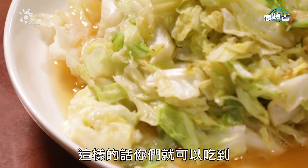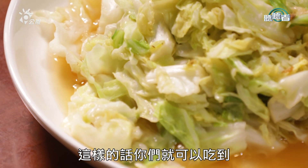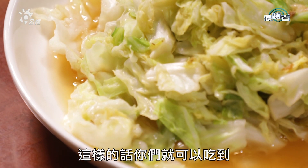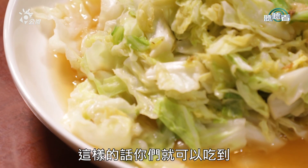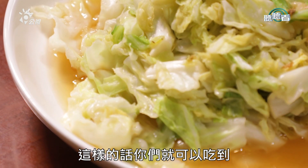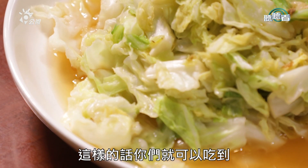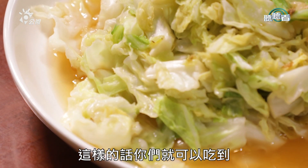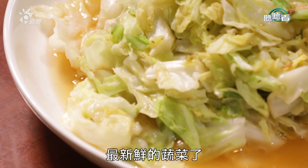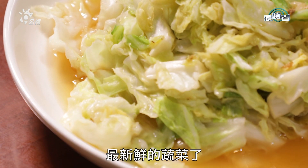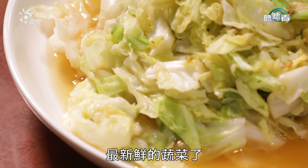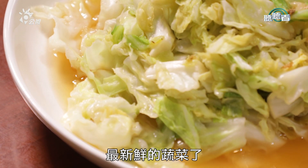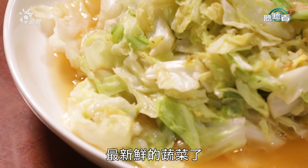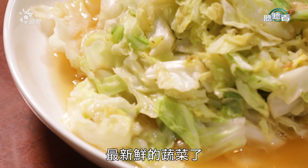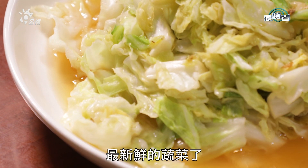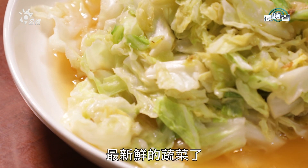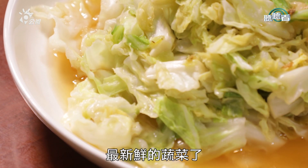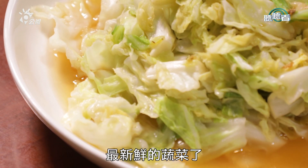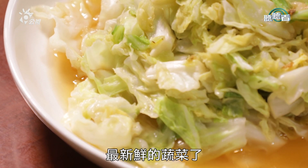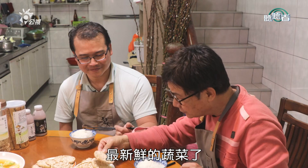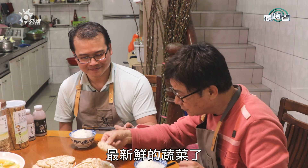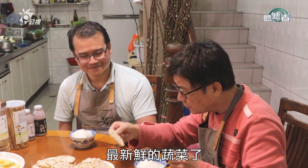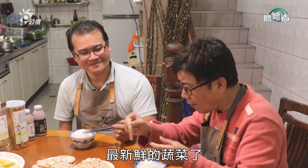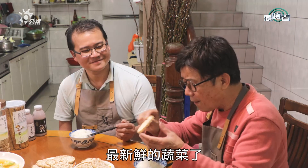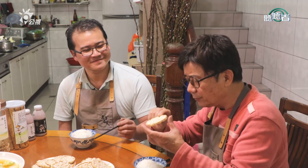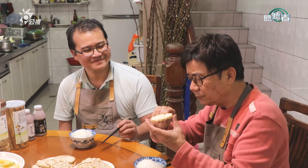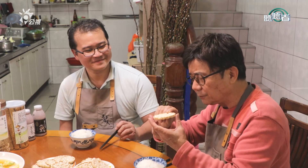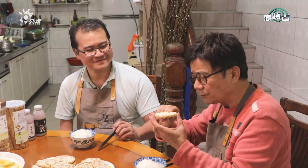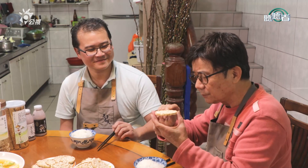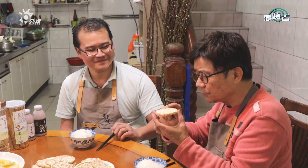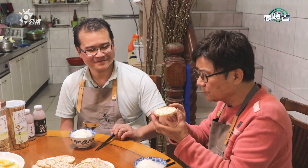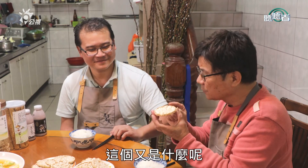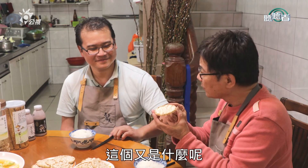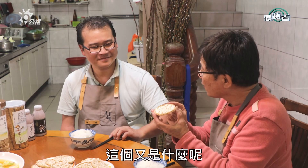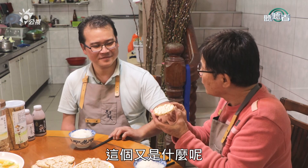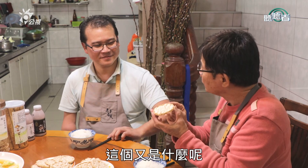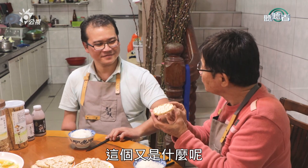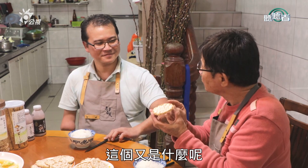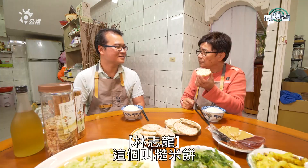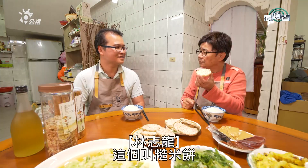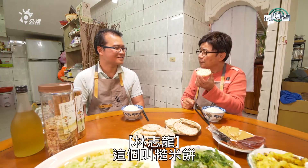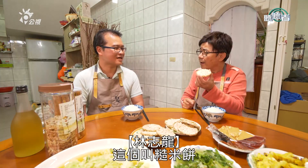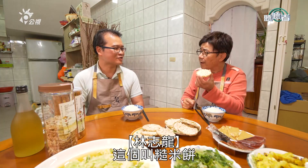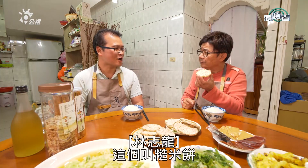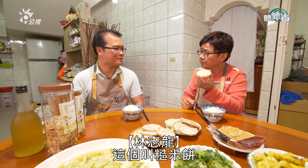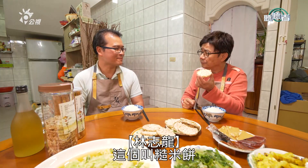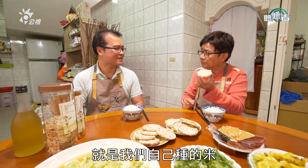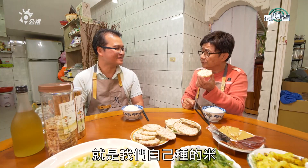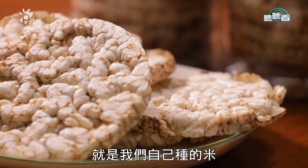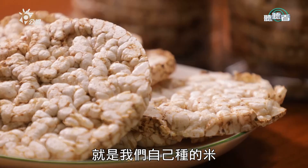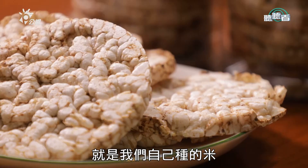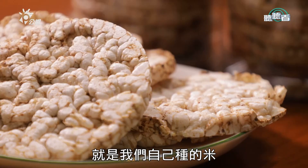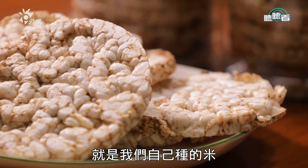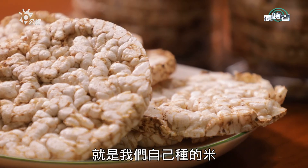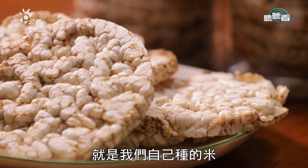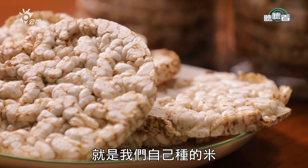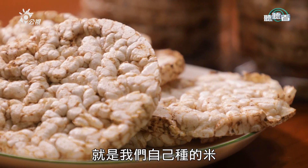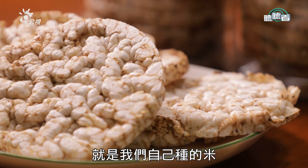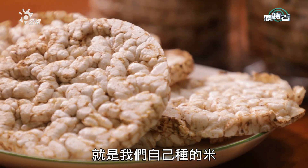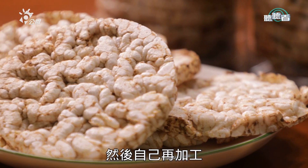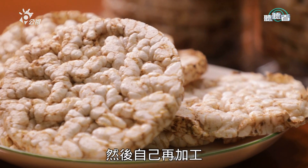话你们就可以吃到最新鲜的蔬菜了。 哎，这个又是什么呢？ 这个叫糙米饼，就是我们自己种的米，然